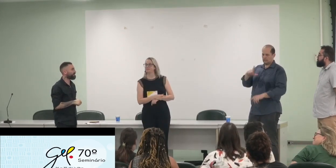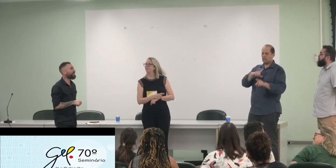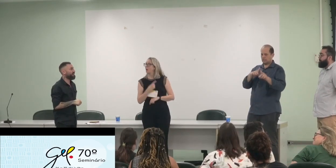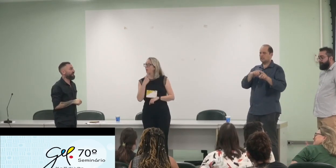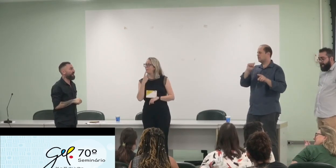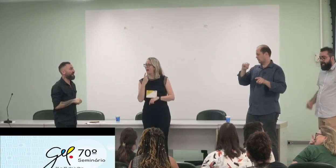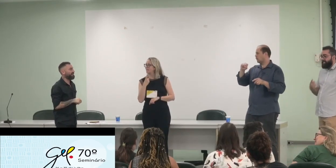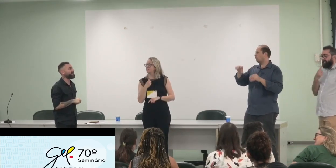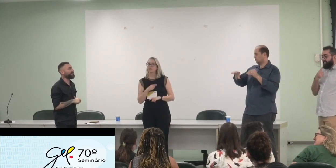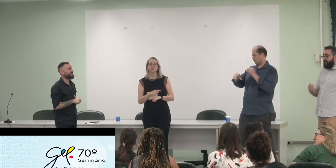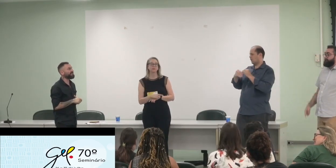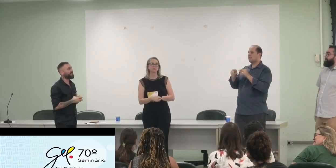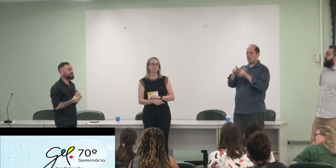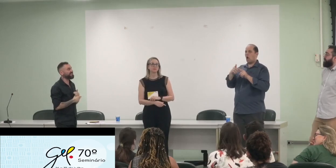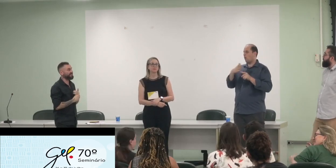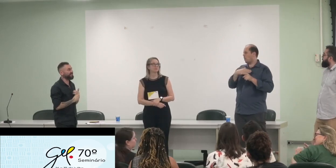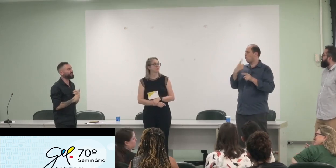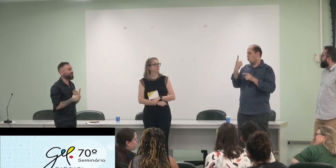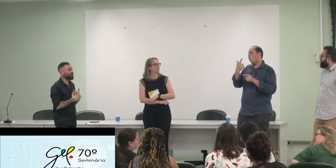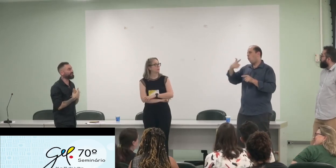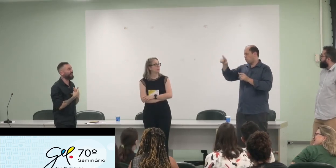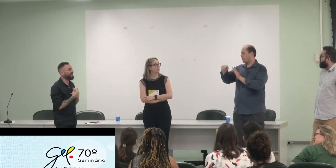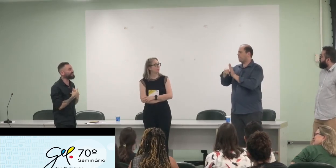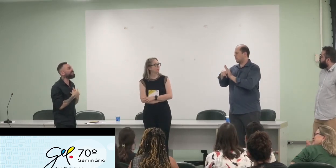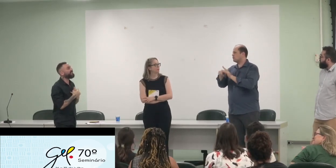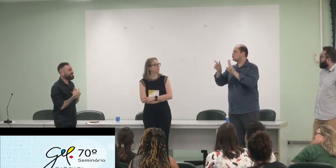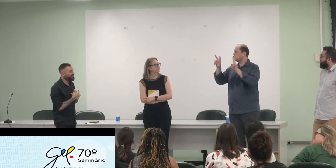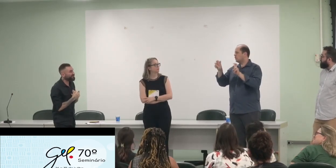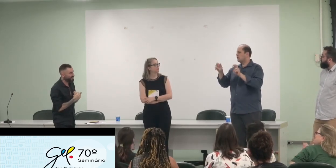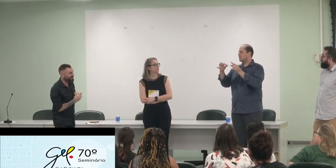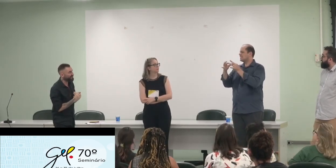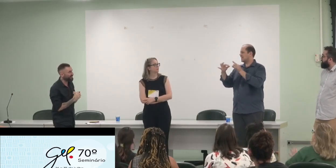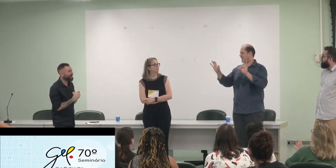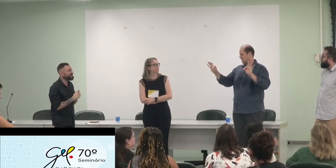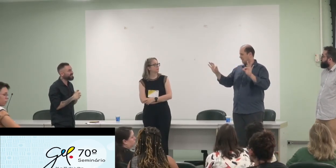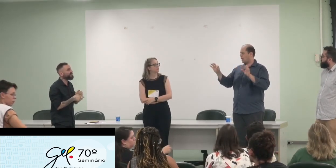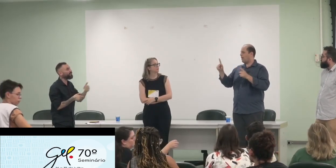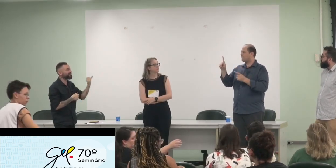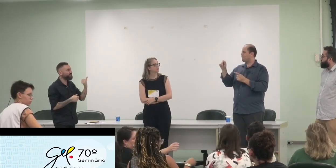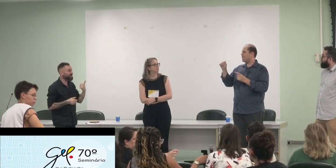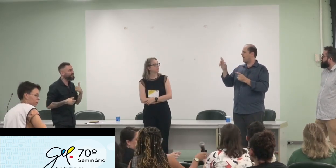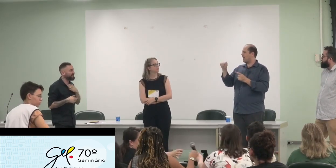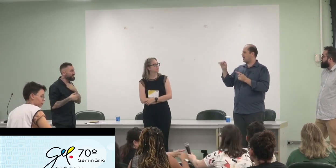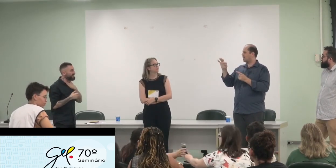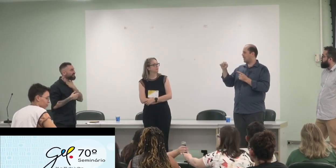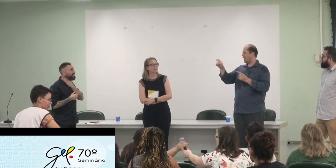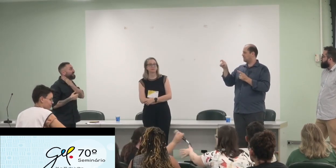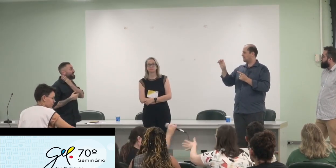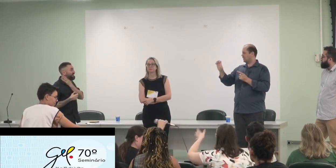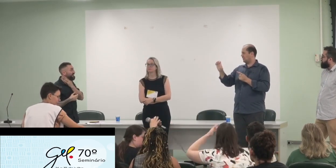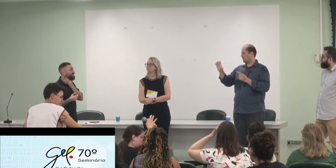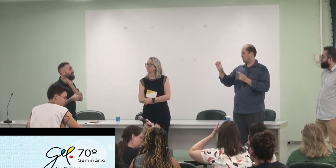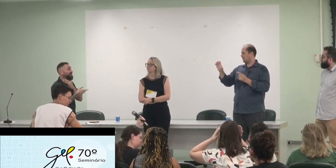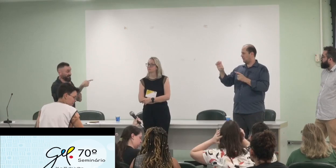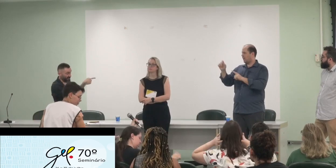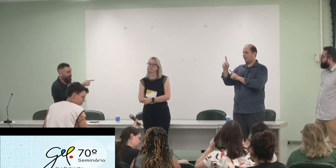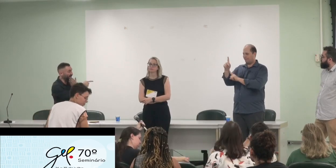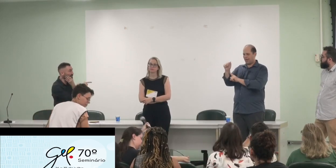O mas também, o também. Isso acontece. Não só isso, né? Existem outras pesquisas que trabalham com a questão